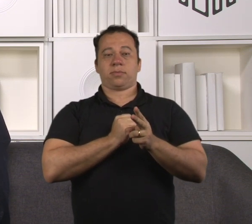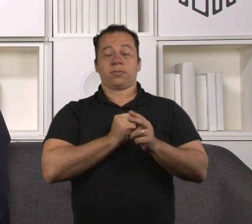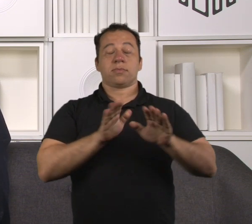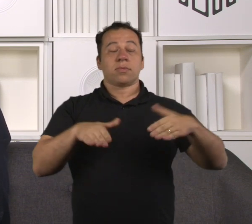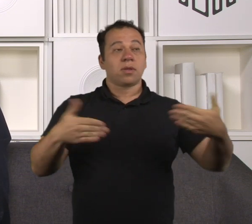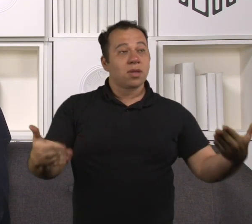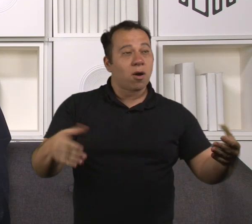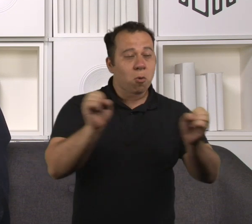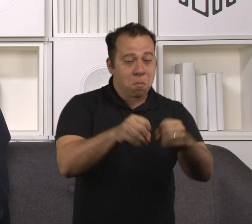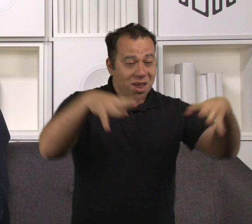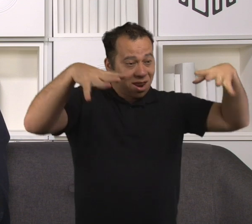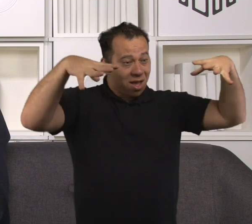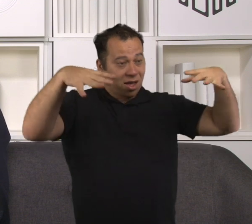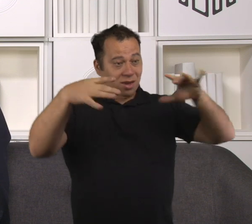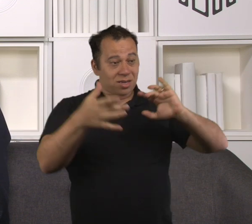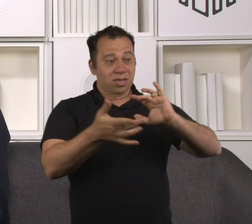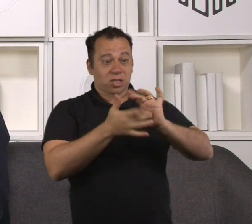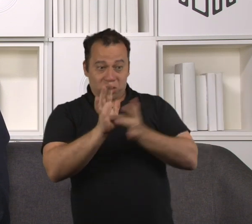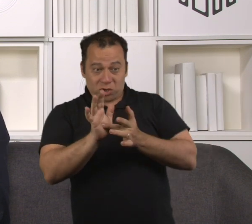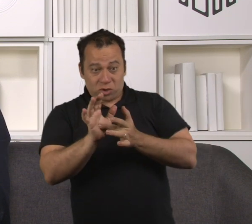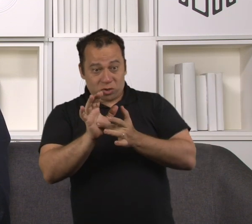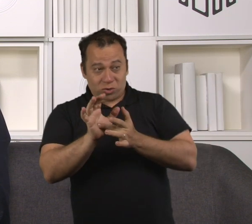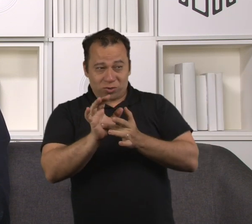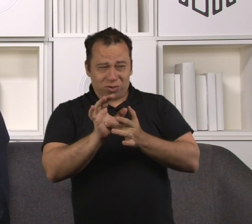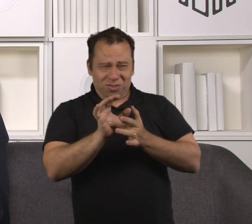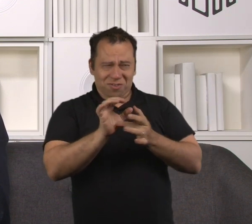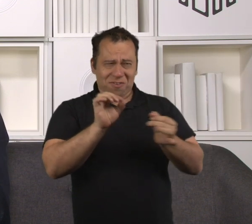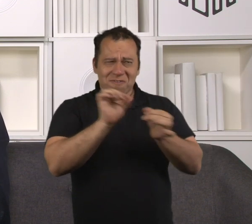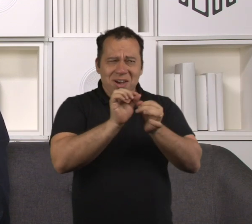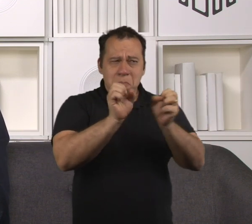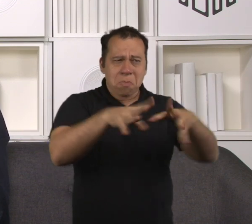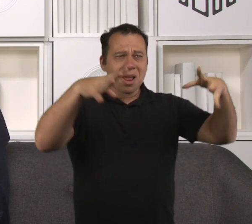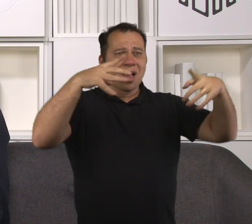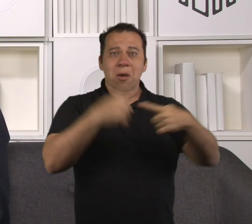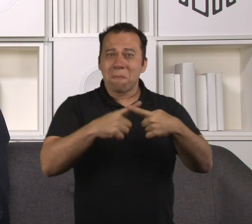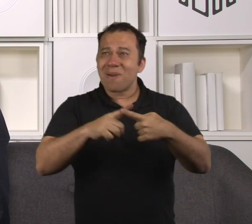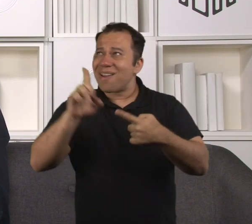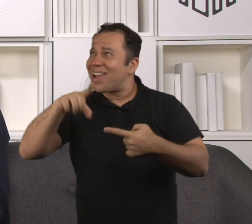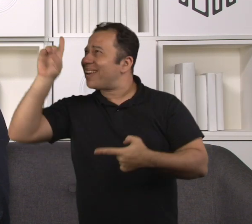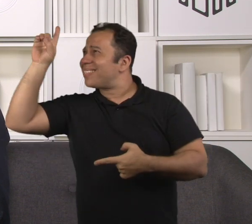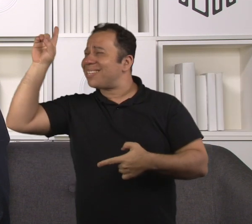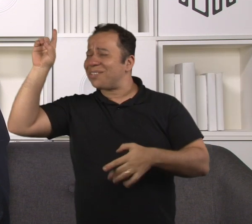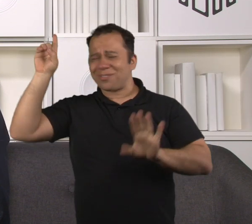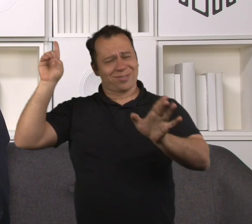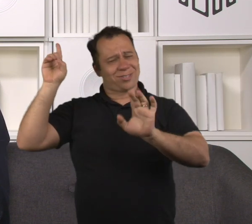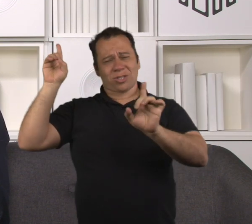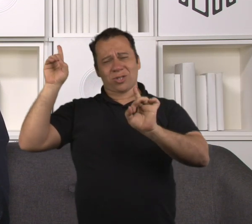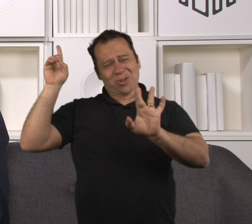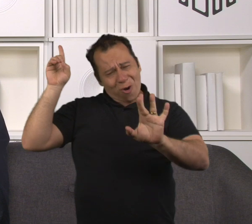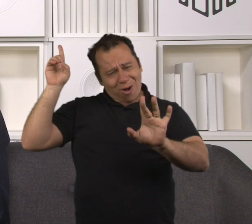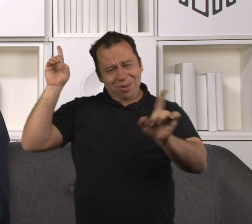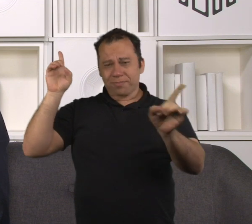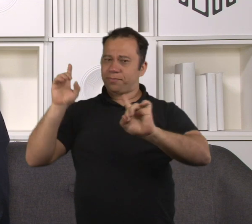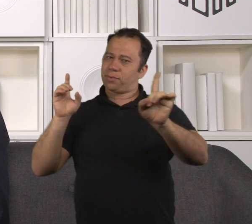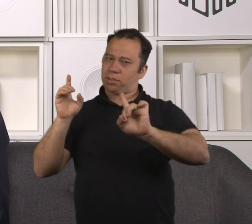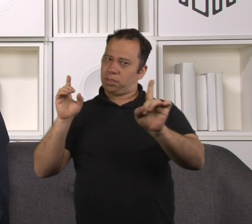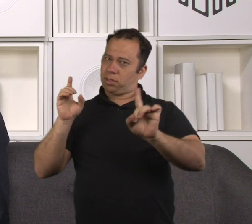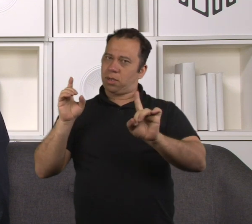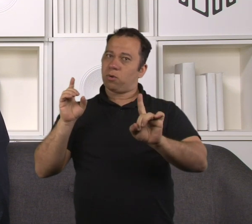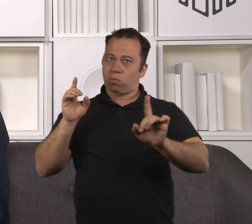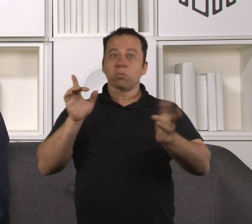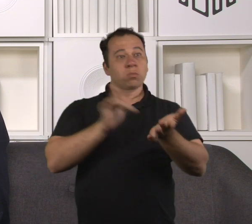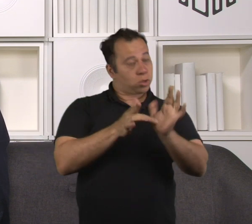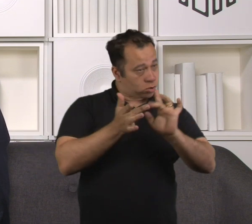Deus. É claro, ele era Deus encarnado, mas os milagres que ele realiza, ou o que nós chamamos